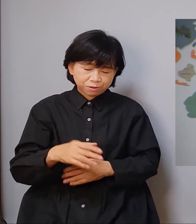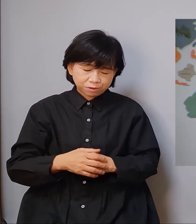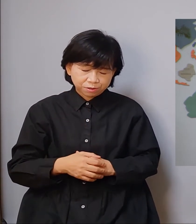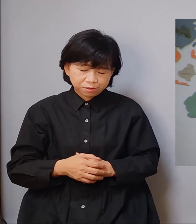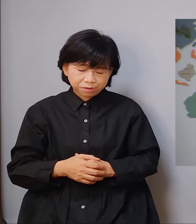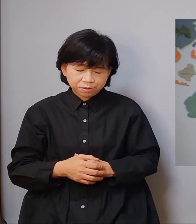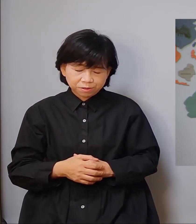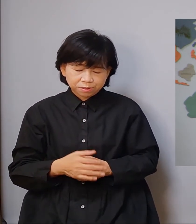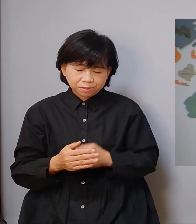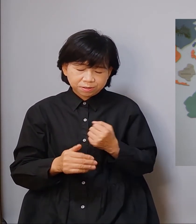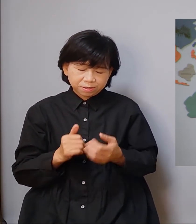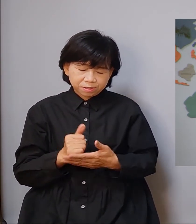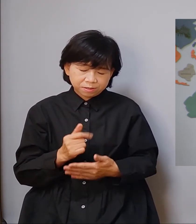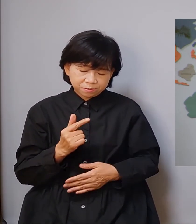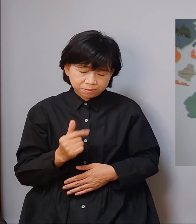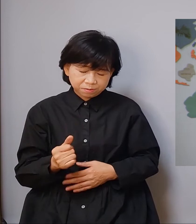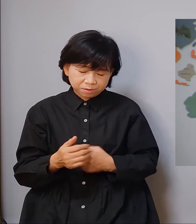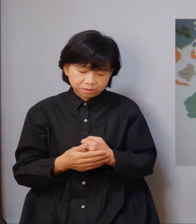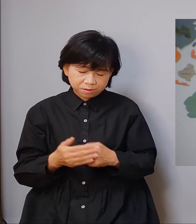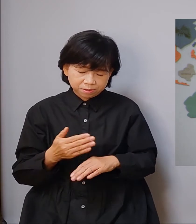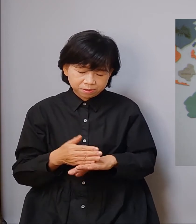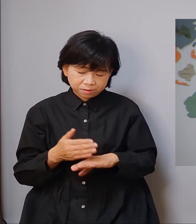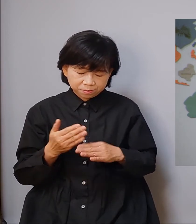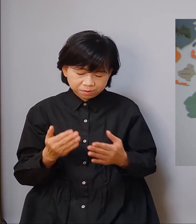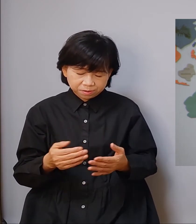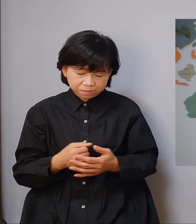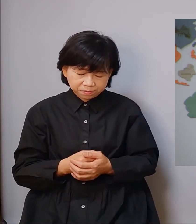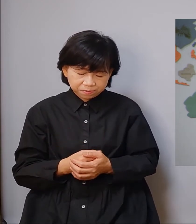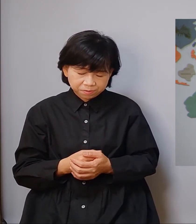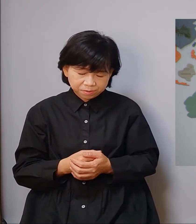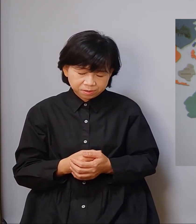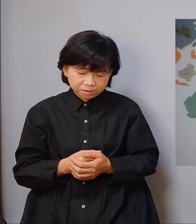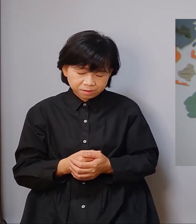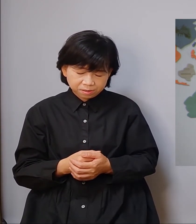주여 하나님 아버지 은혜를 감사합니다.